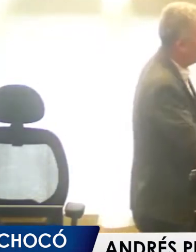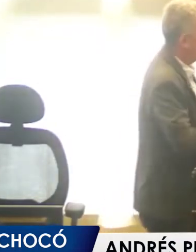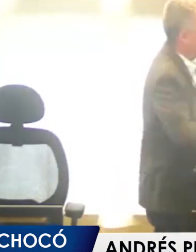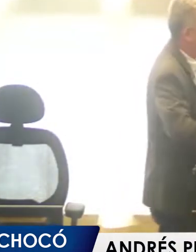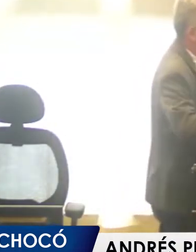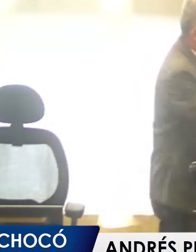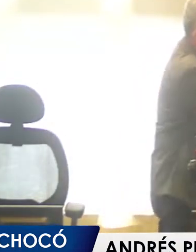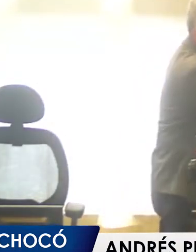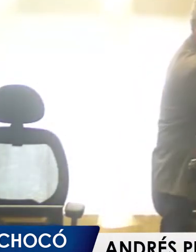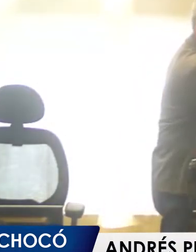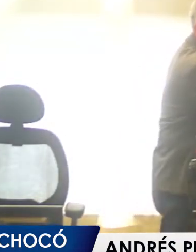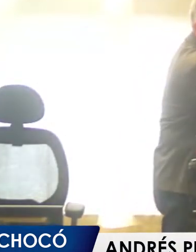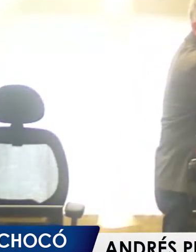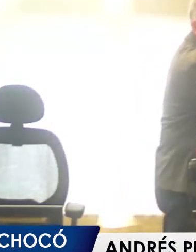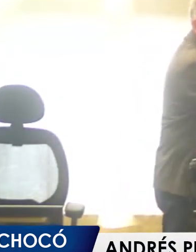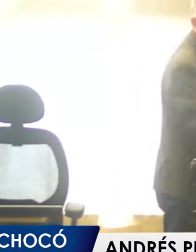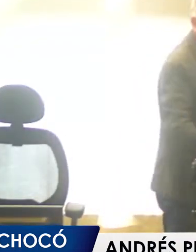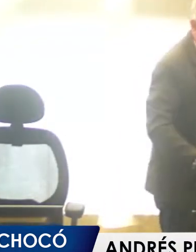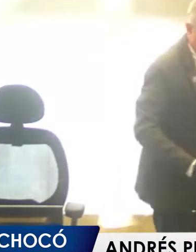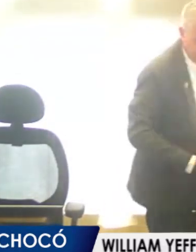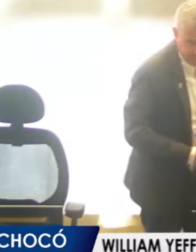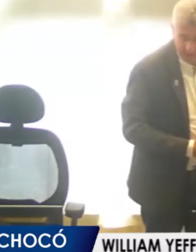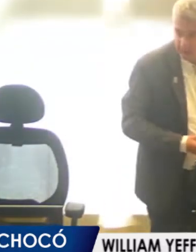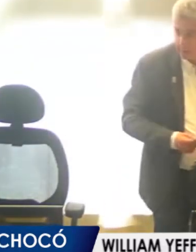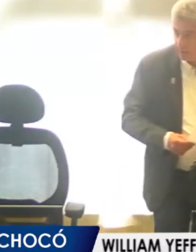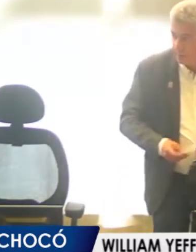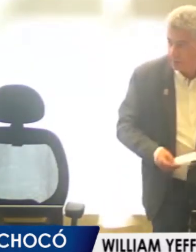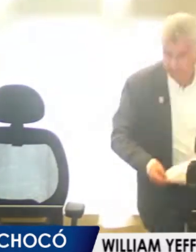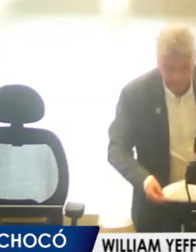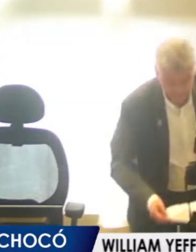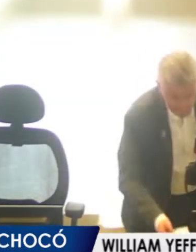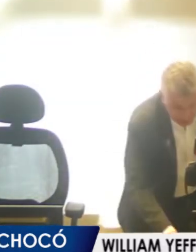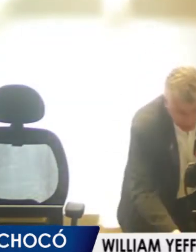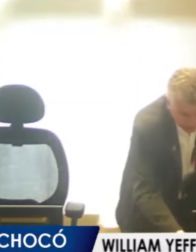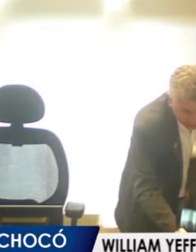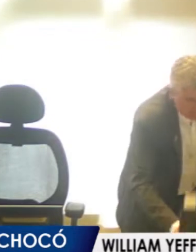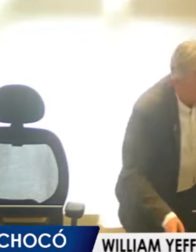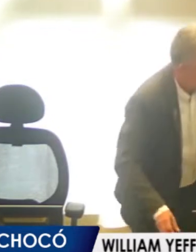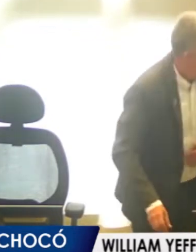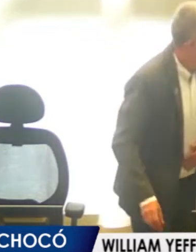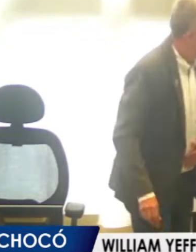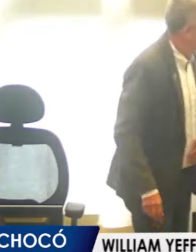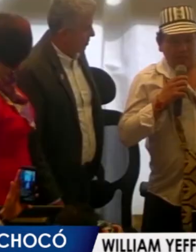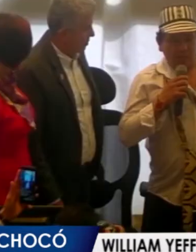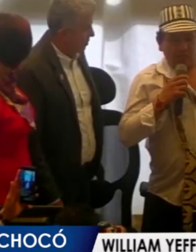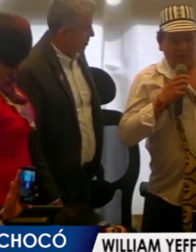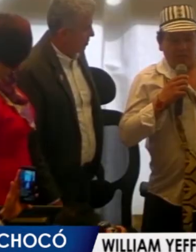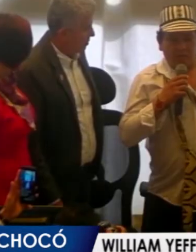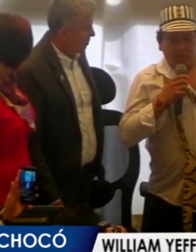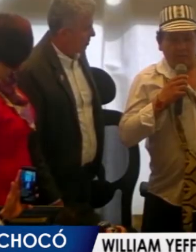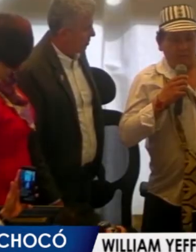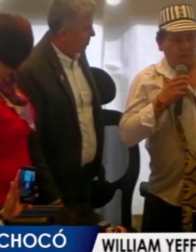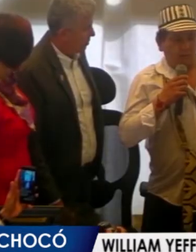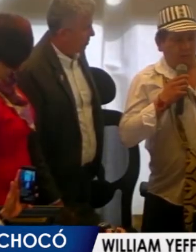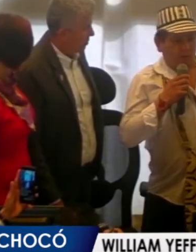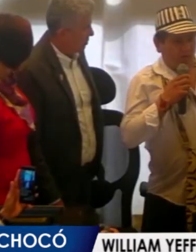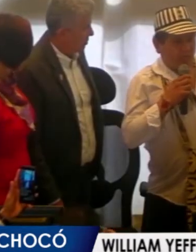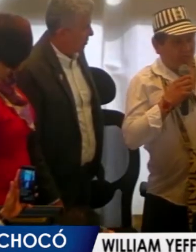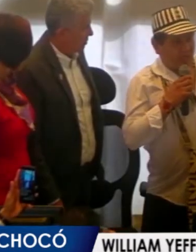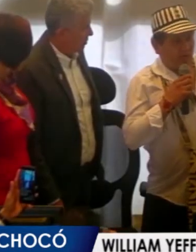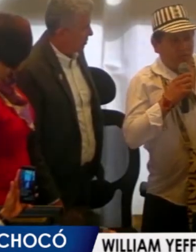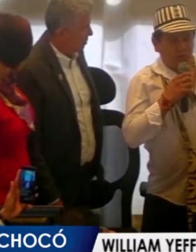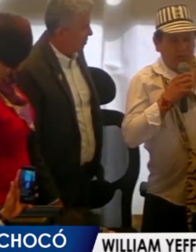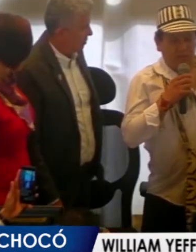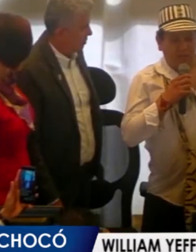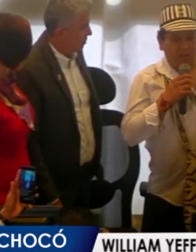En el Consejo de la Ciudad de Medellín y con la presencia de 21 concejales, fue elegido por unanimidad y posesionado el chocuano William